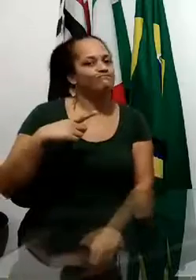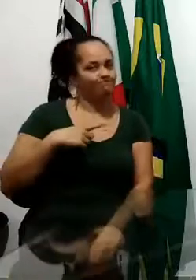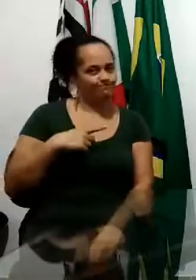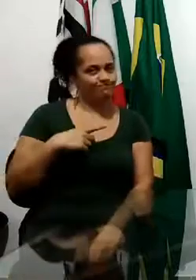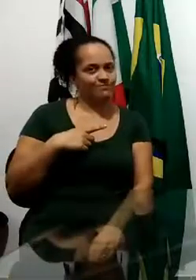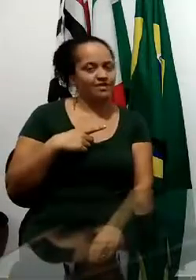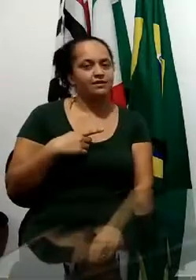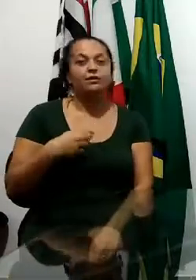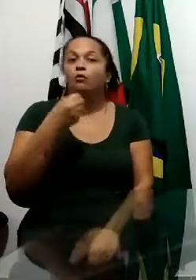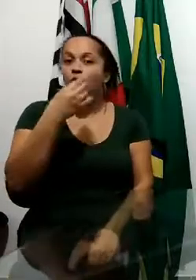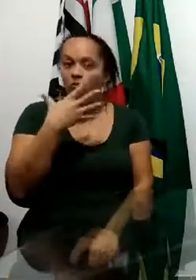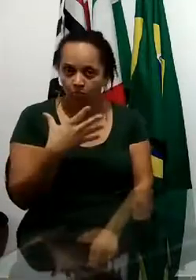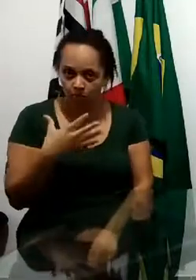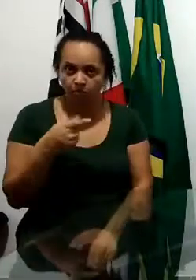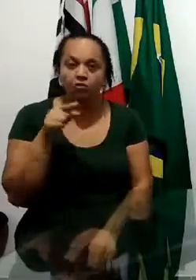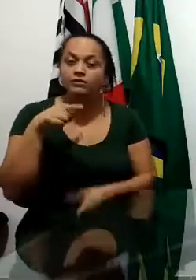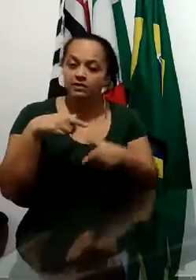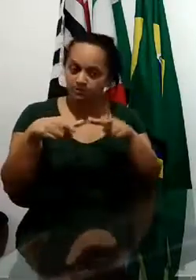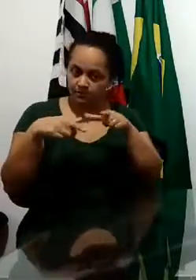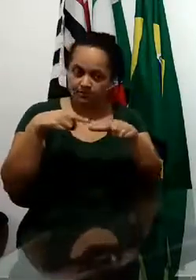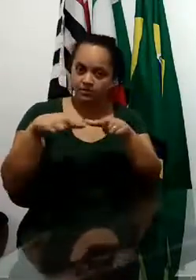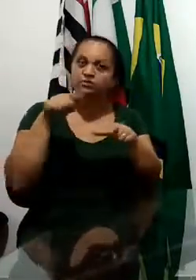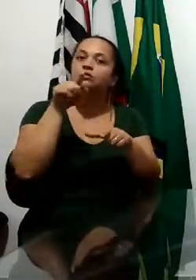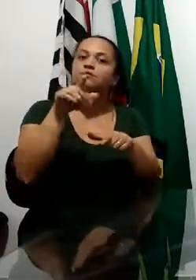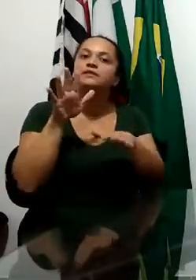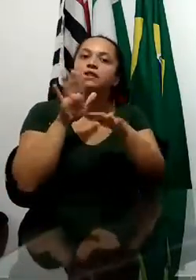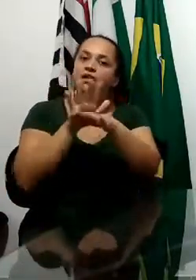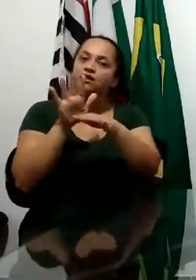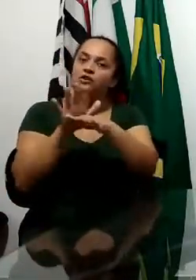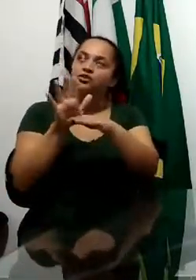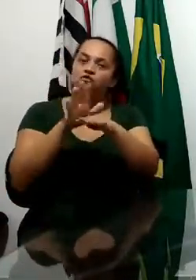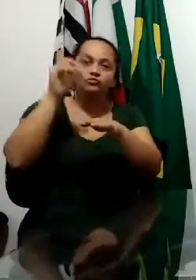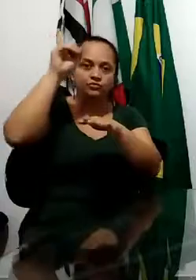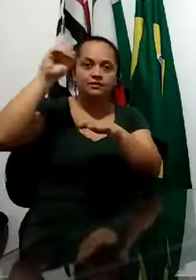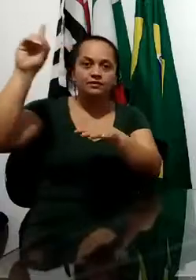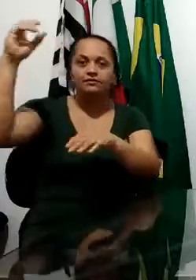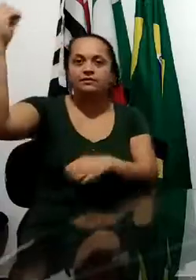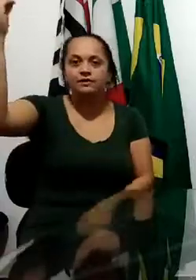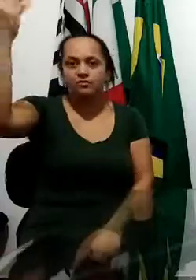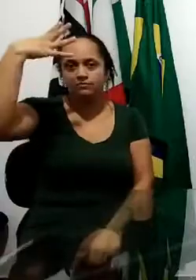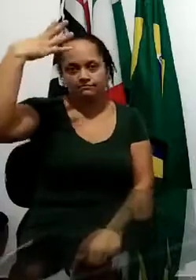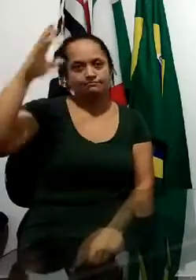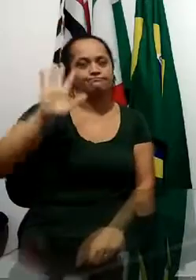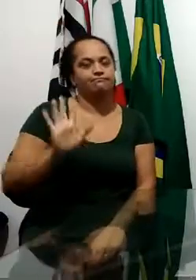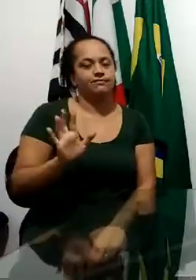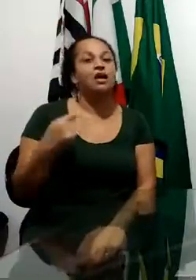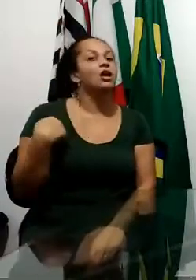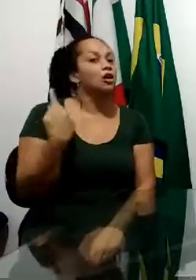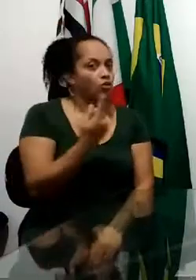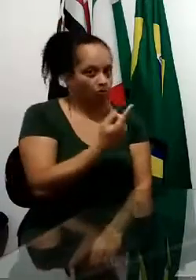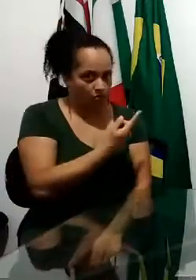bons despenseiros da multiforme graça de Deus. Veja bem, nós